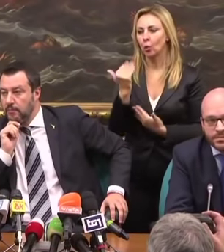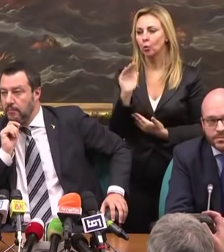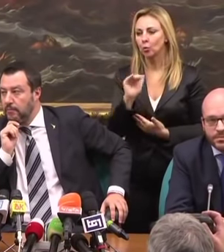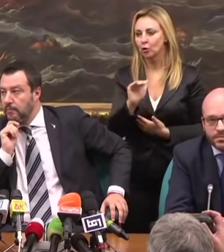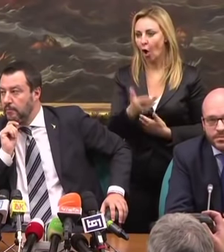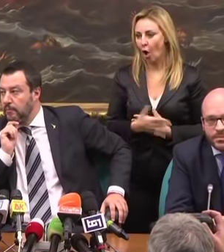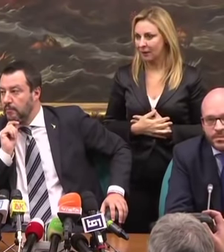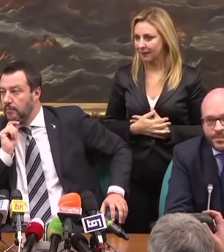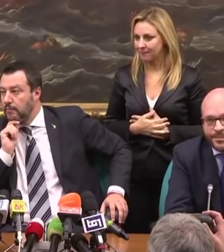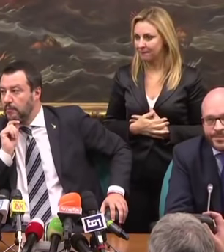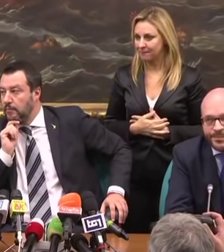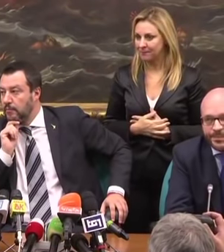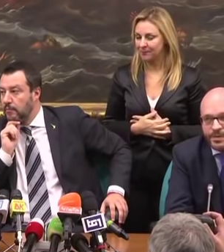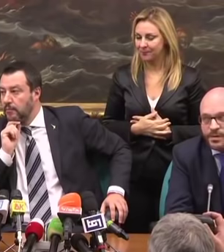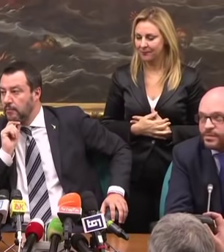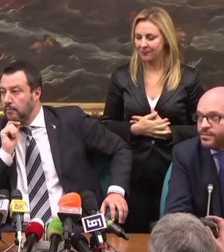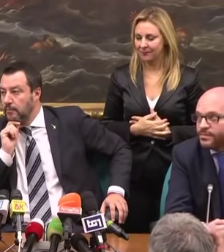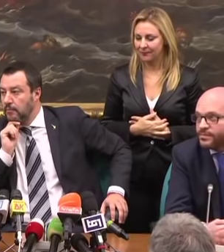quotidianamente,